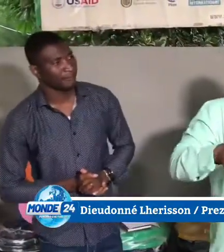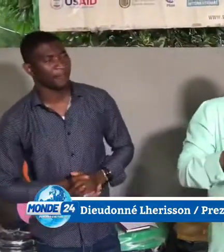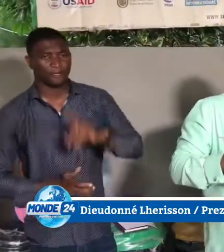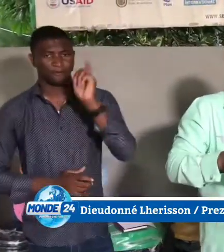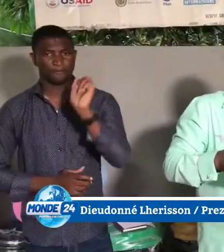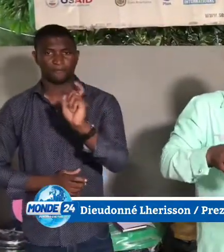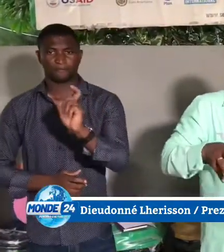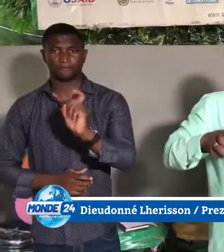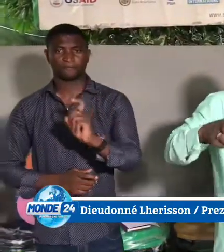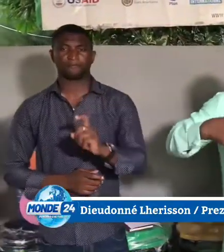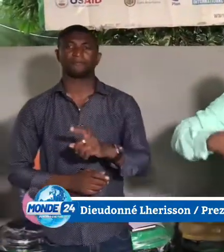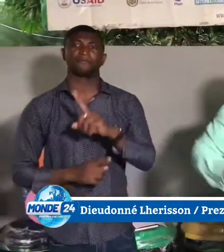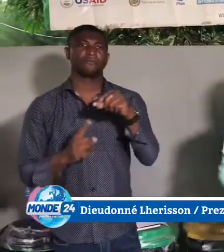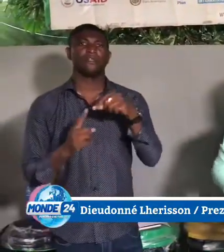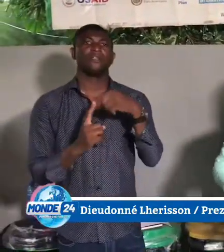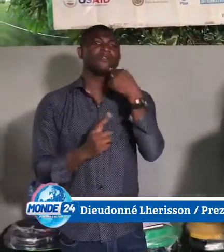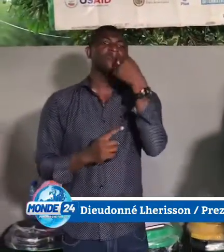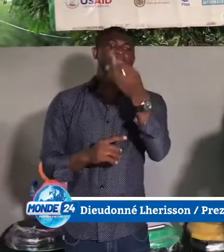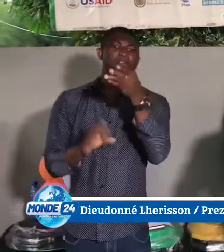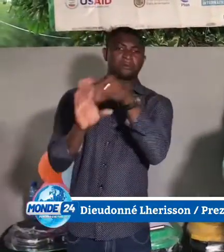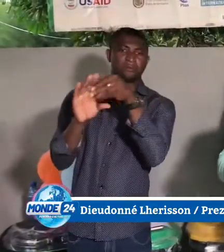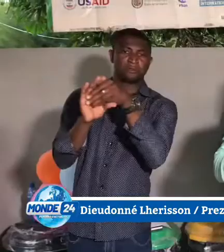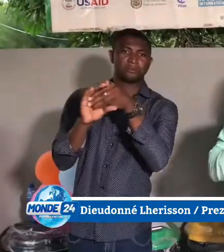Faut que nous devons intégrer.